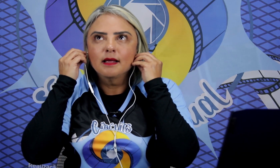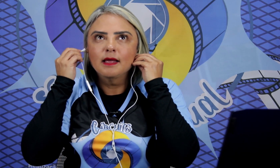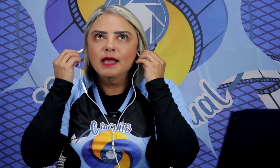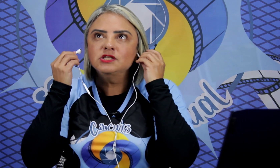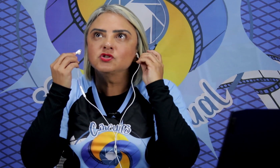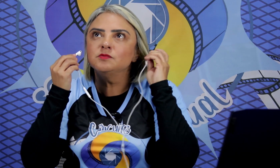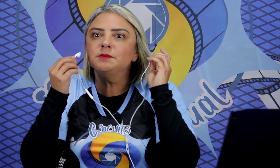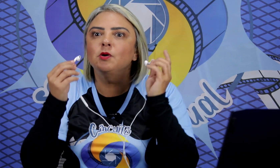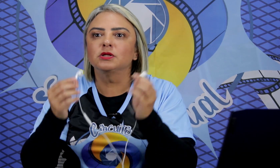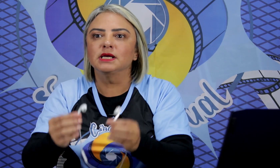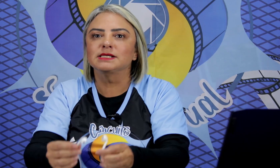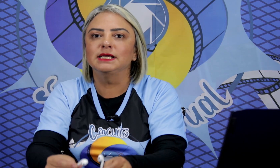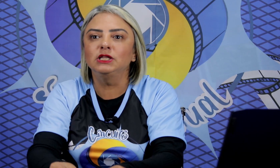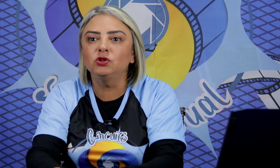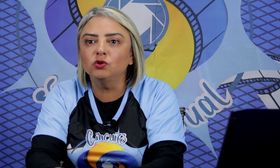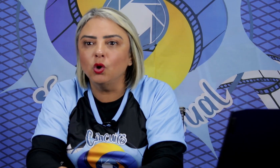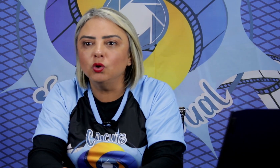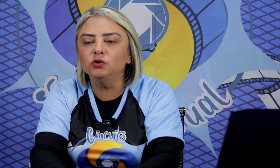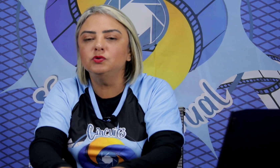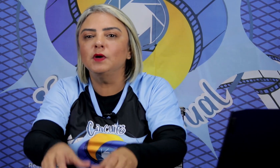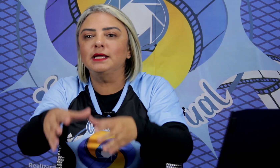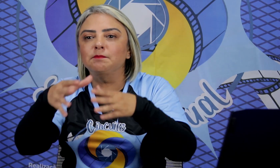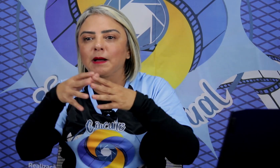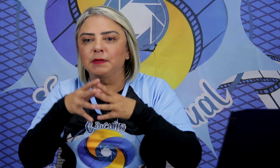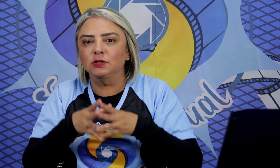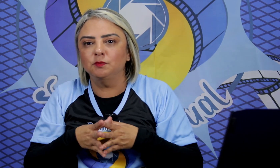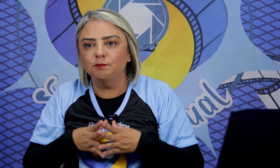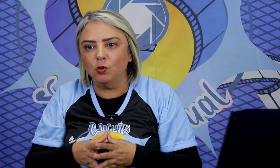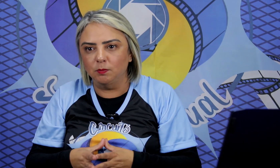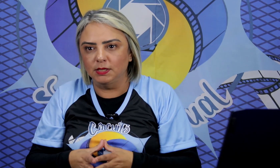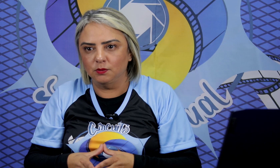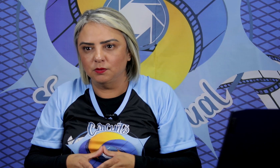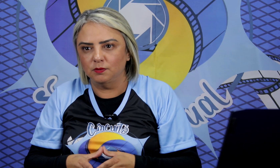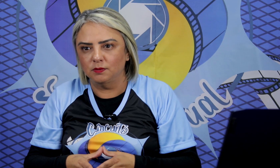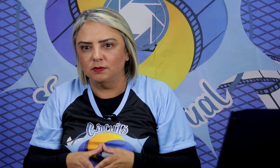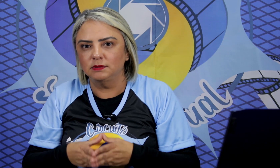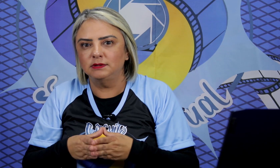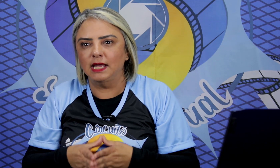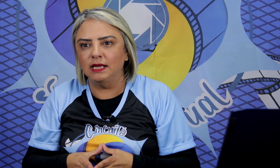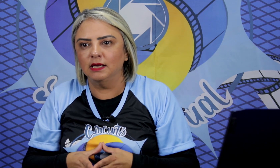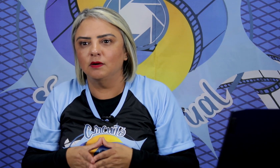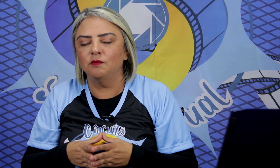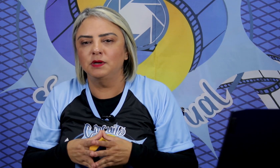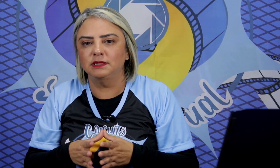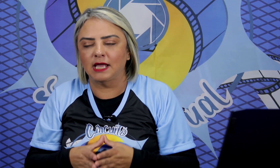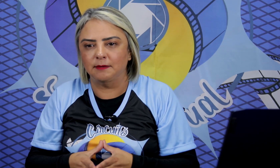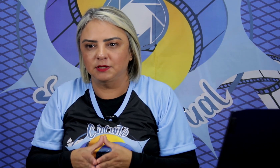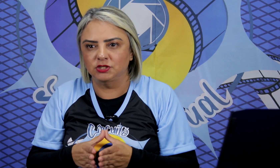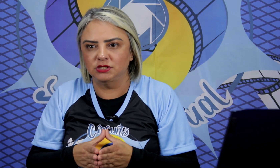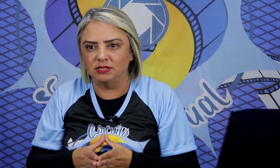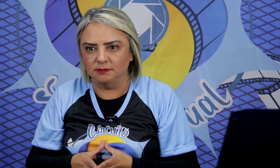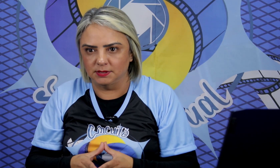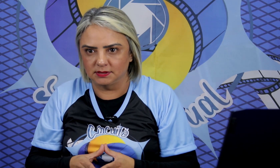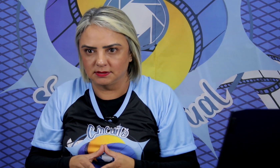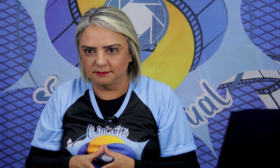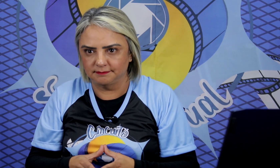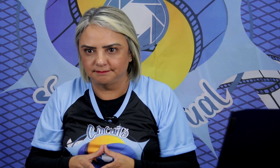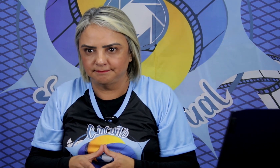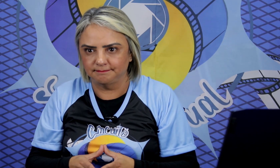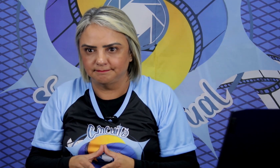é de suma importância que todo equipamento público tenha um intérprete de Libras.